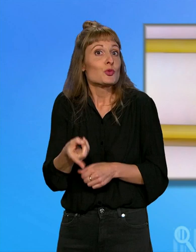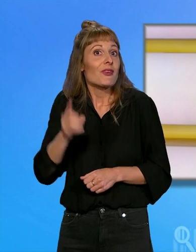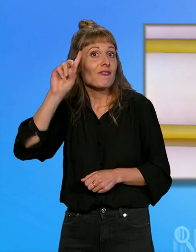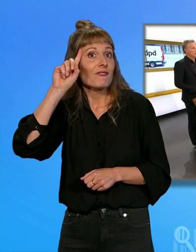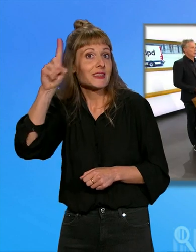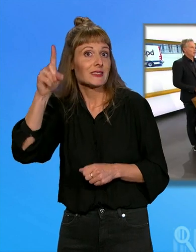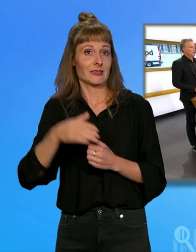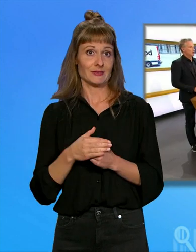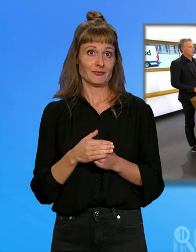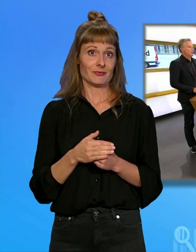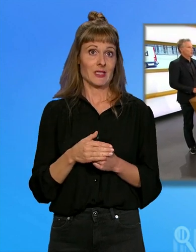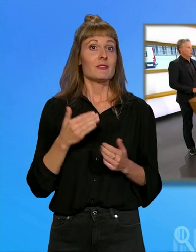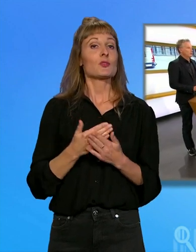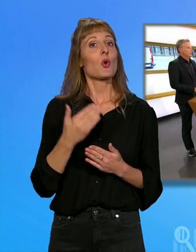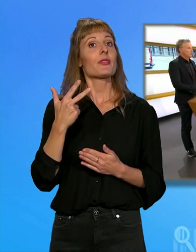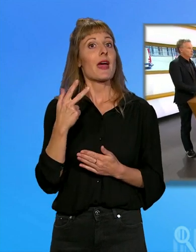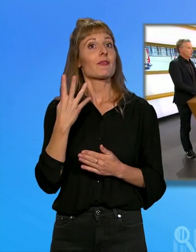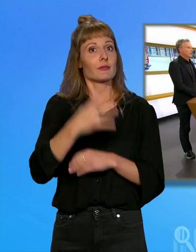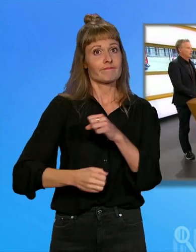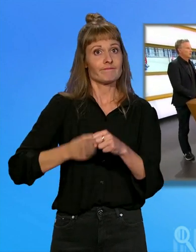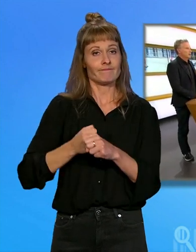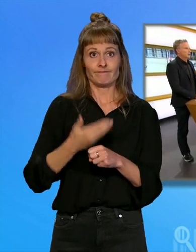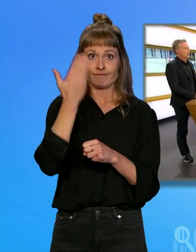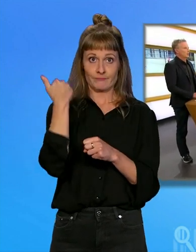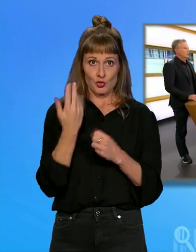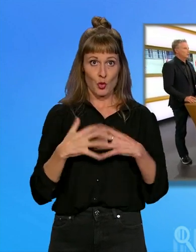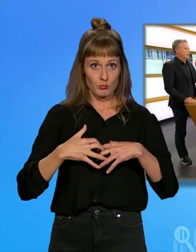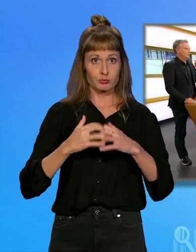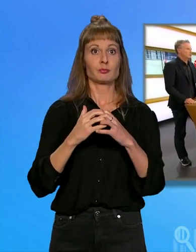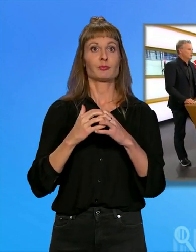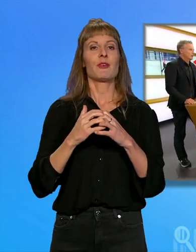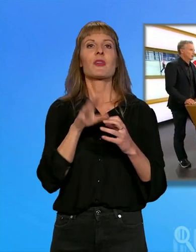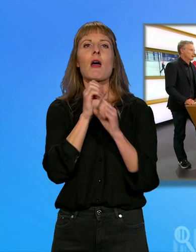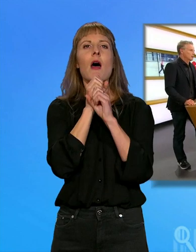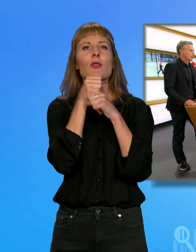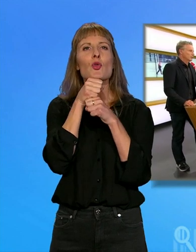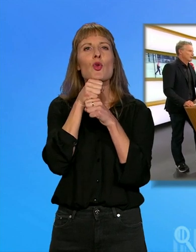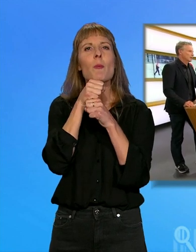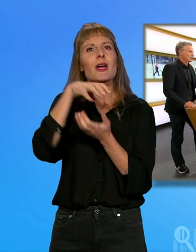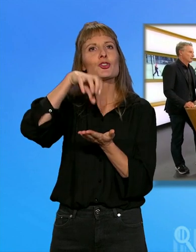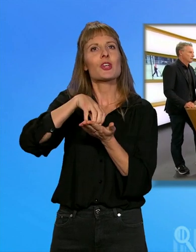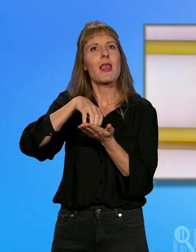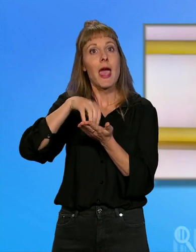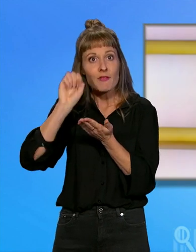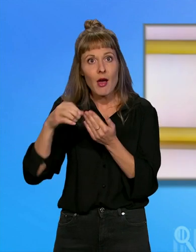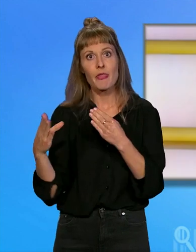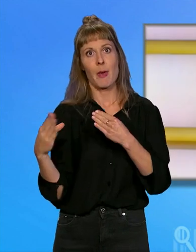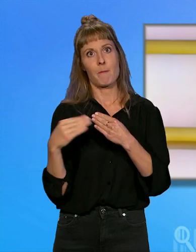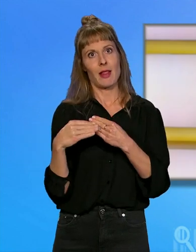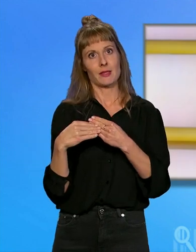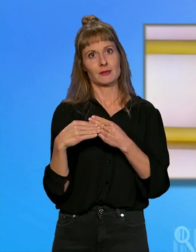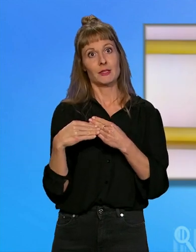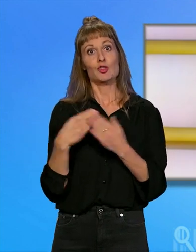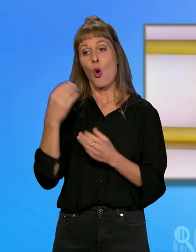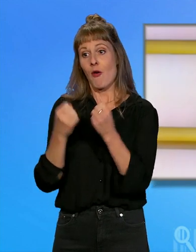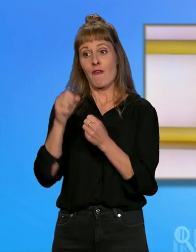zu kriegen, haben wir bereits vor 3-4 Jahren anonyme Meldestellen eingefügt. Und die Fahrer dürfen jederzeit sich ans